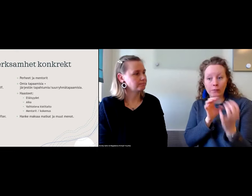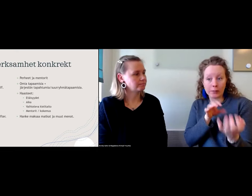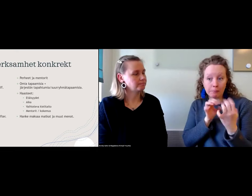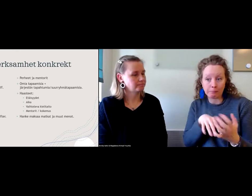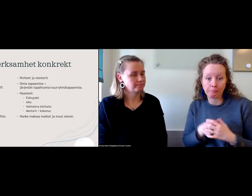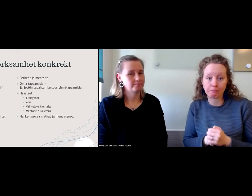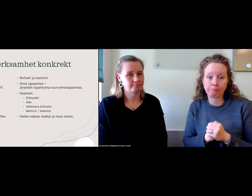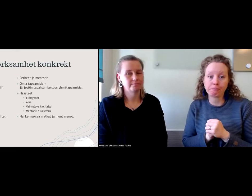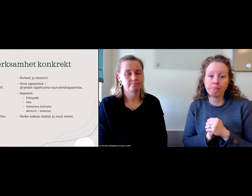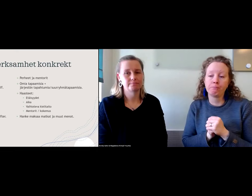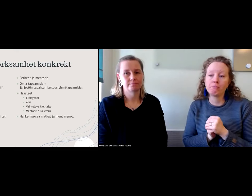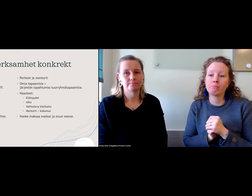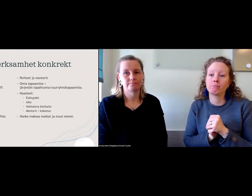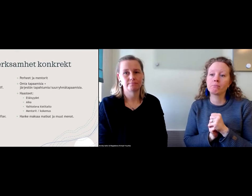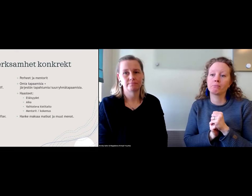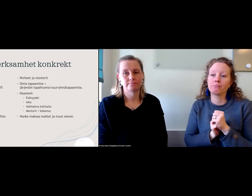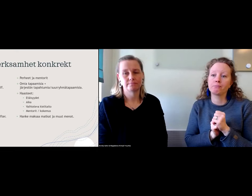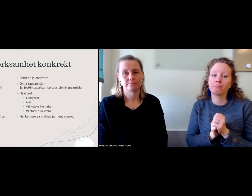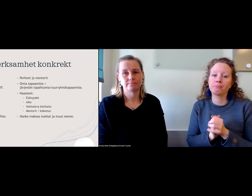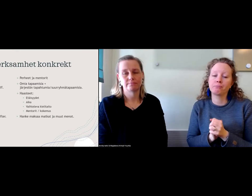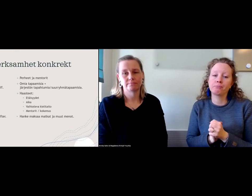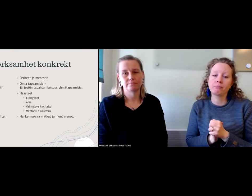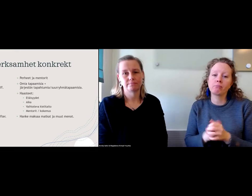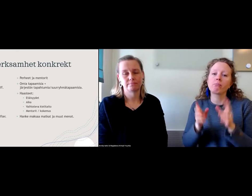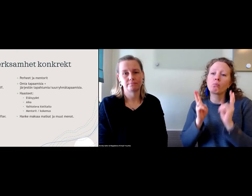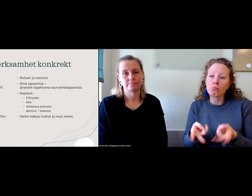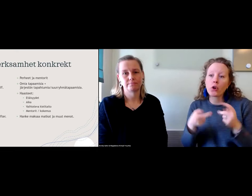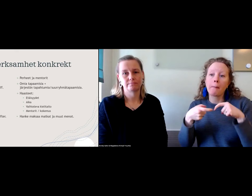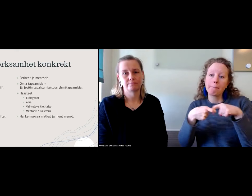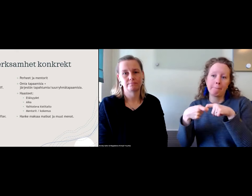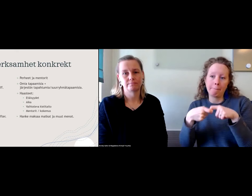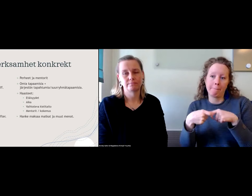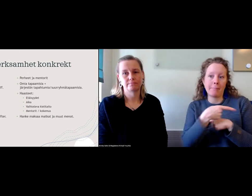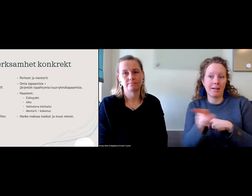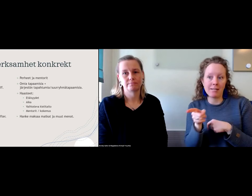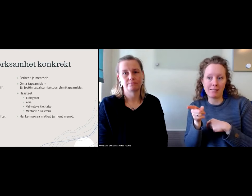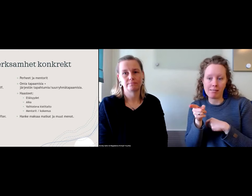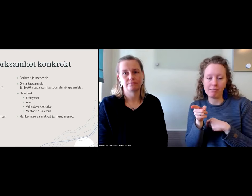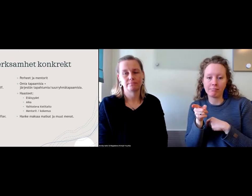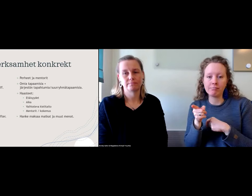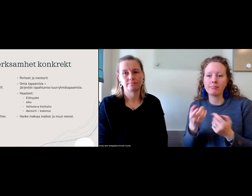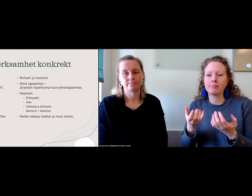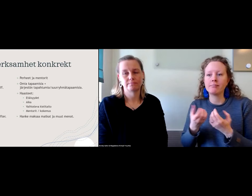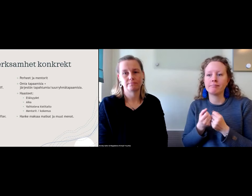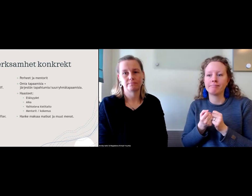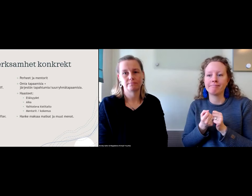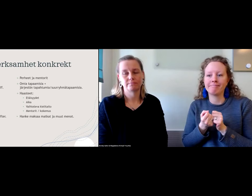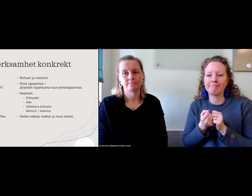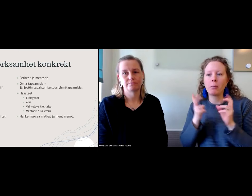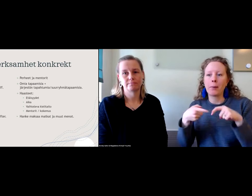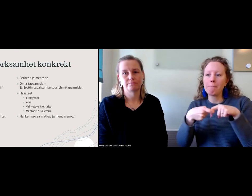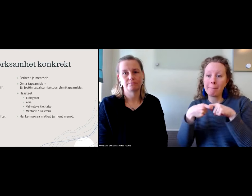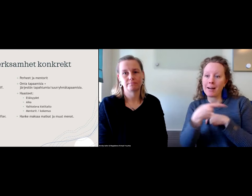eivät varsinaisesti opeta sitä kieltä, vaan ovat se vuorovaikutuksessa oleva osapuoli, ja se kieli kehittyy silloin, se lähtee siinä